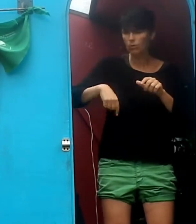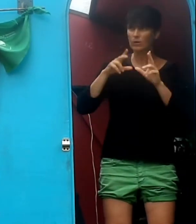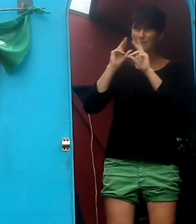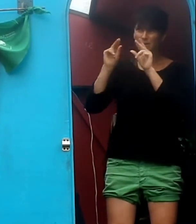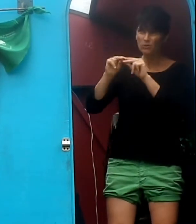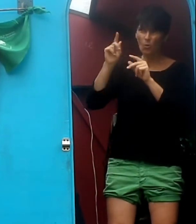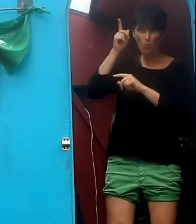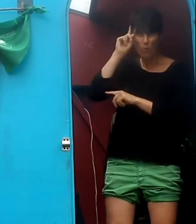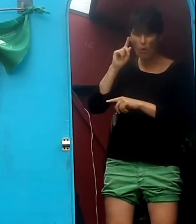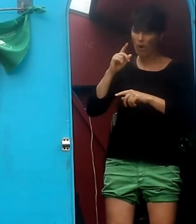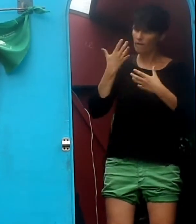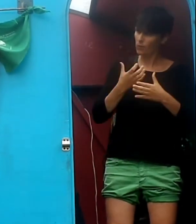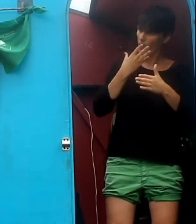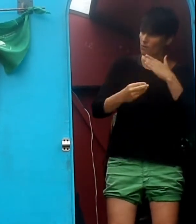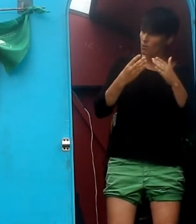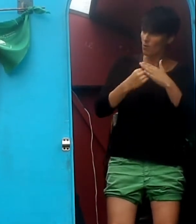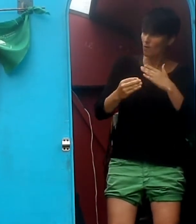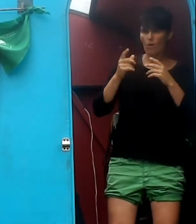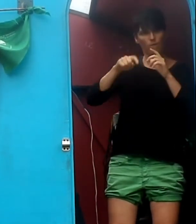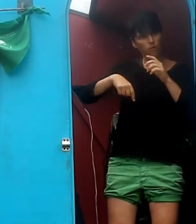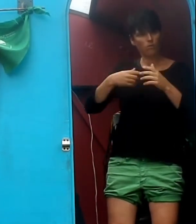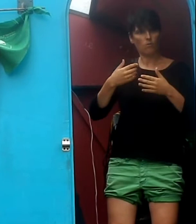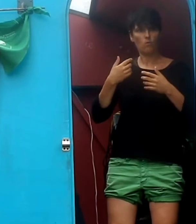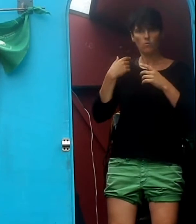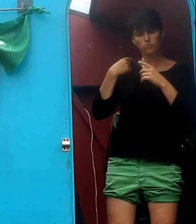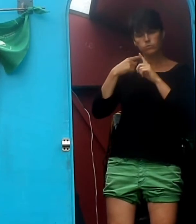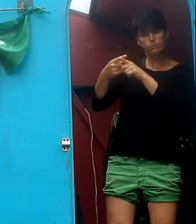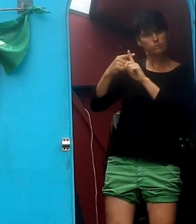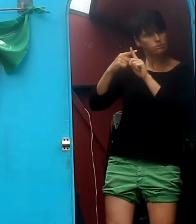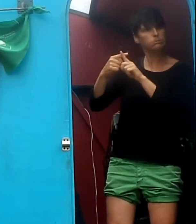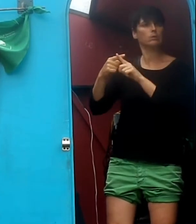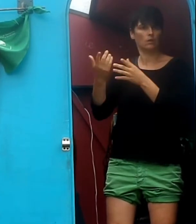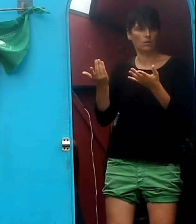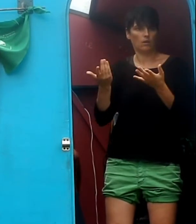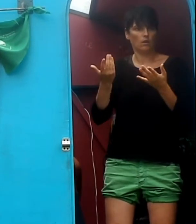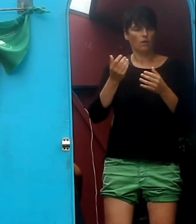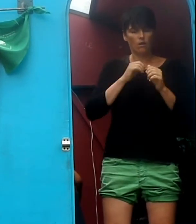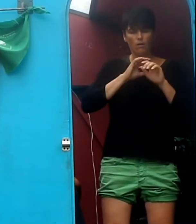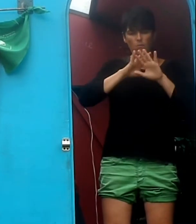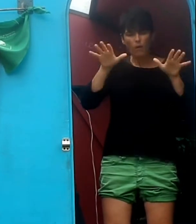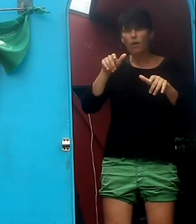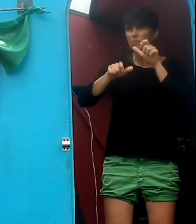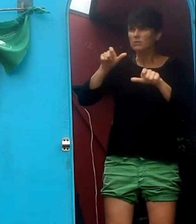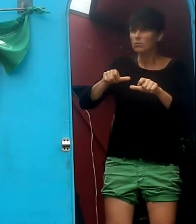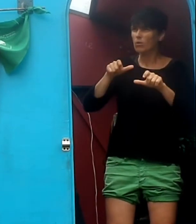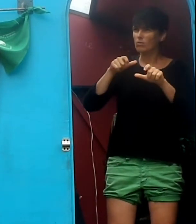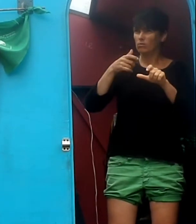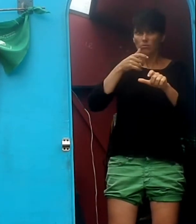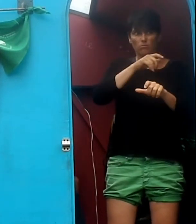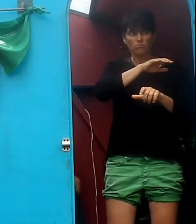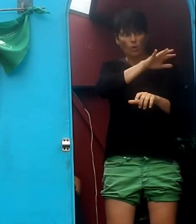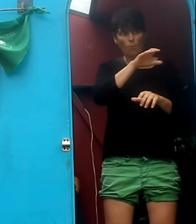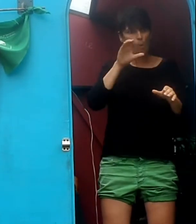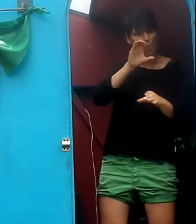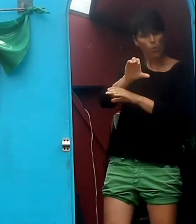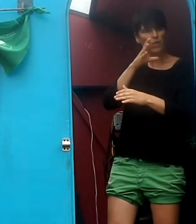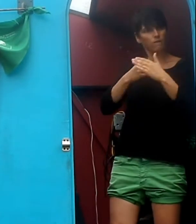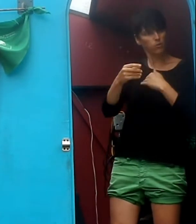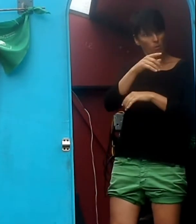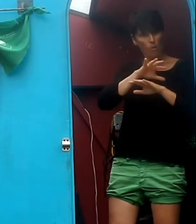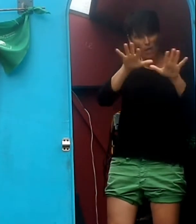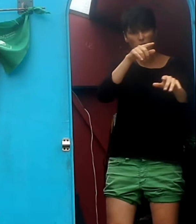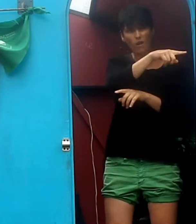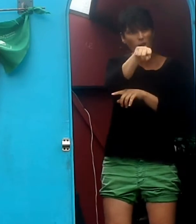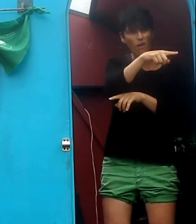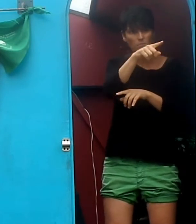on n'est pas légitime d'avorter, il faut toujours se justifier, ou plein de gens luttent contre l'avortement,